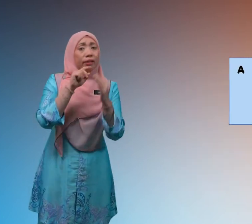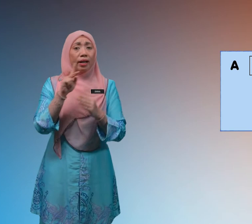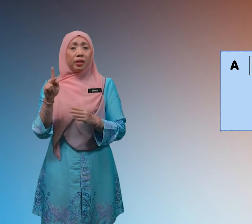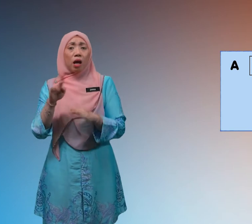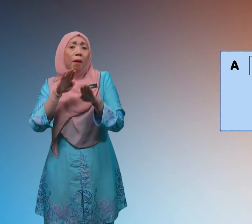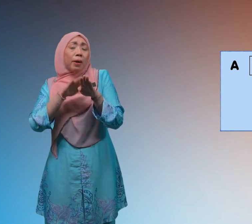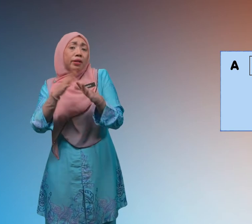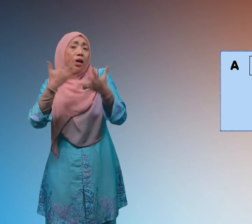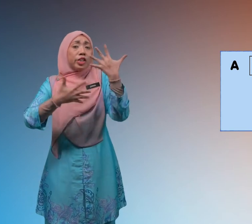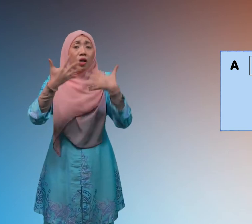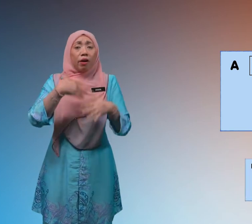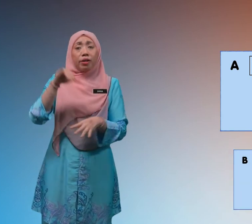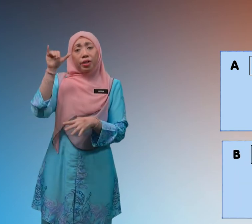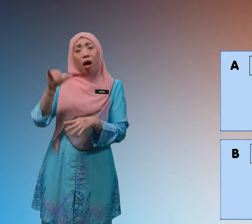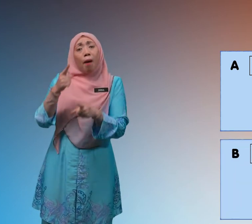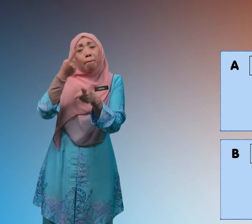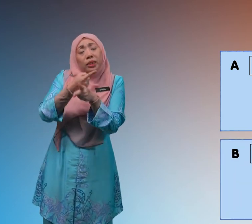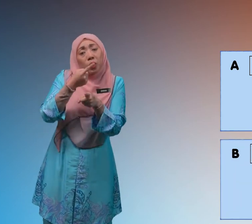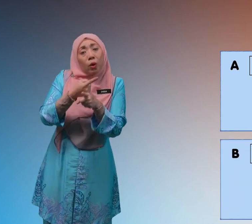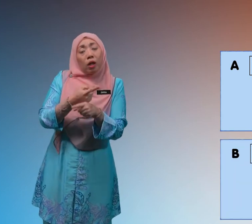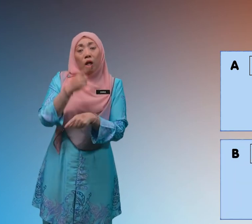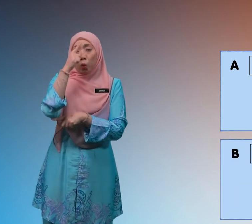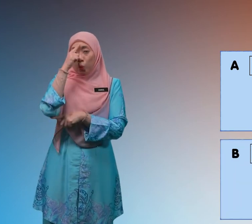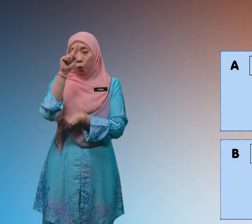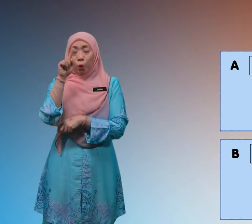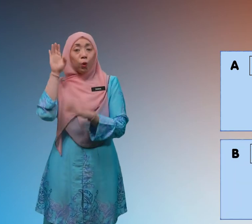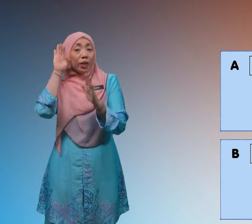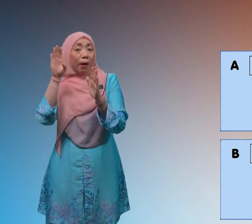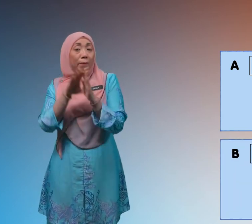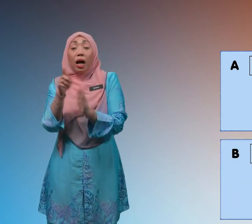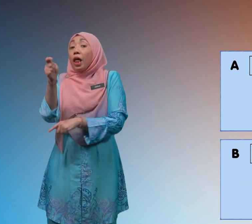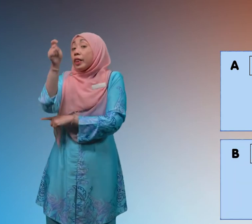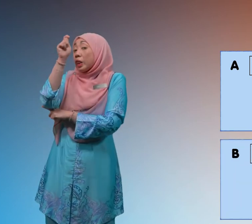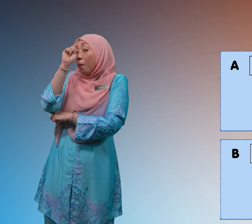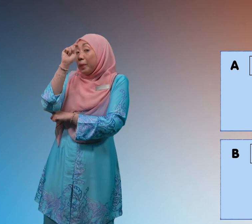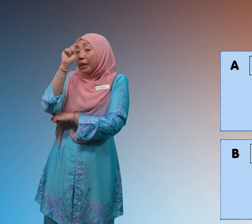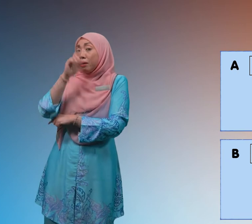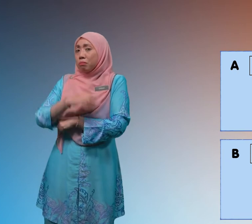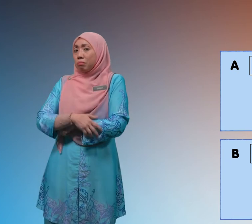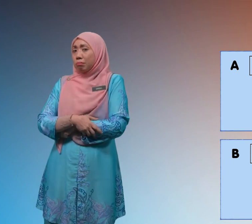Tandakan pada isyarat yang betul untuk gambar topi.